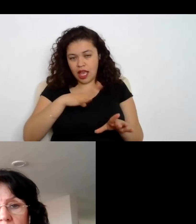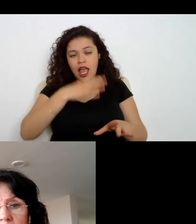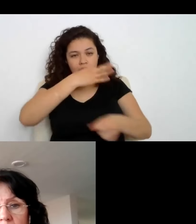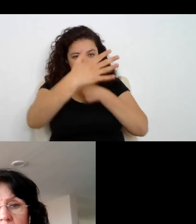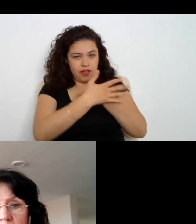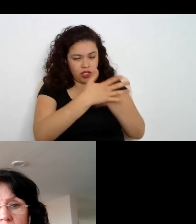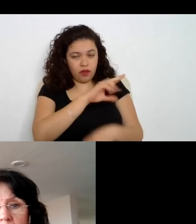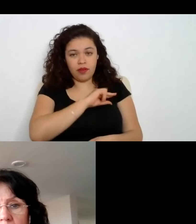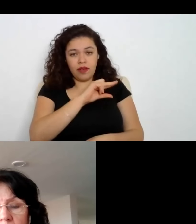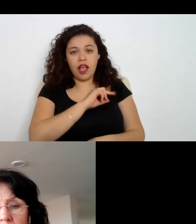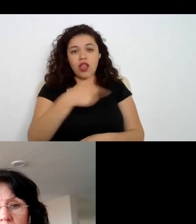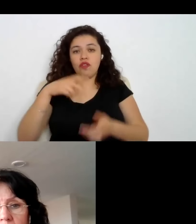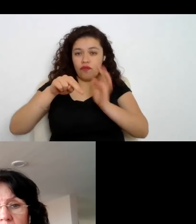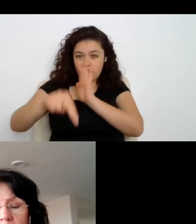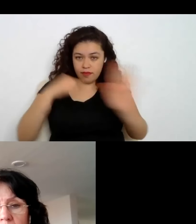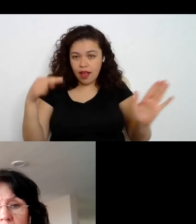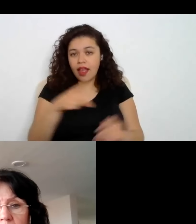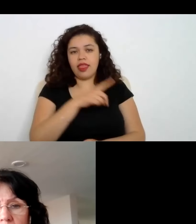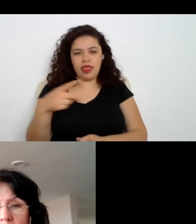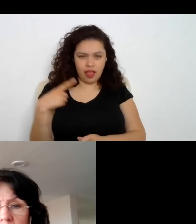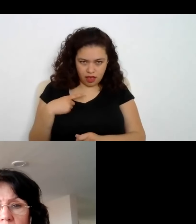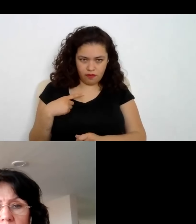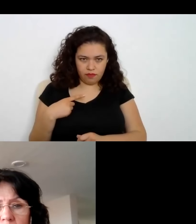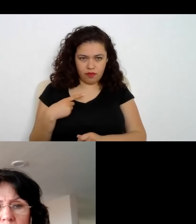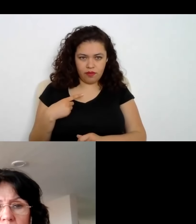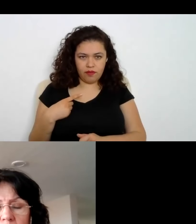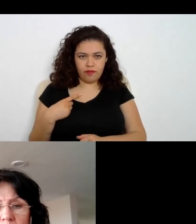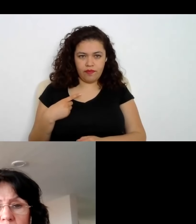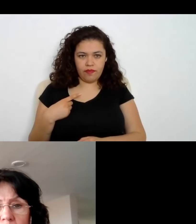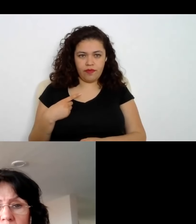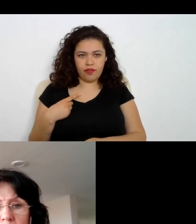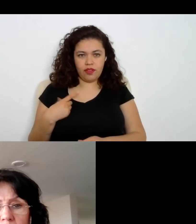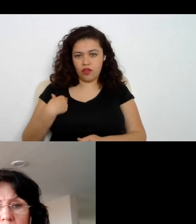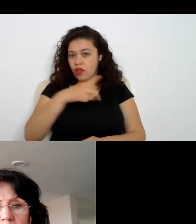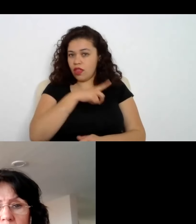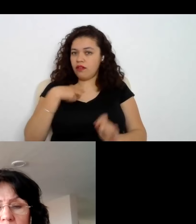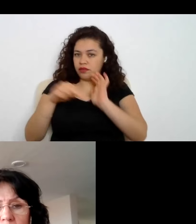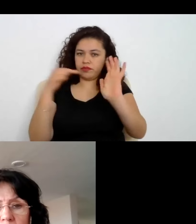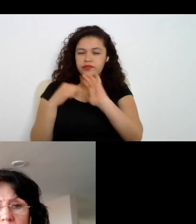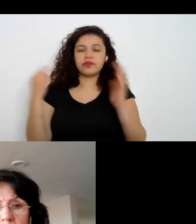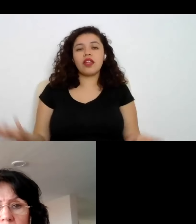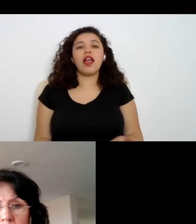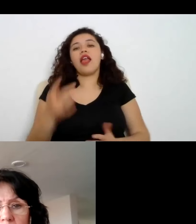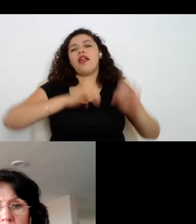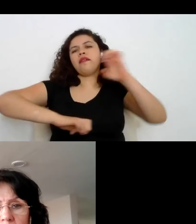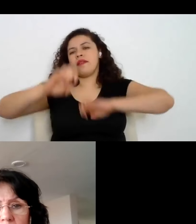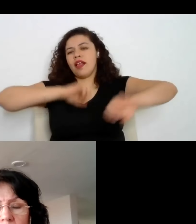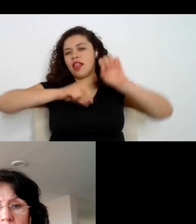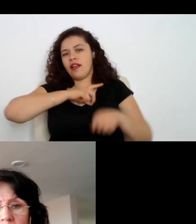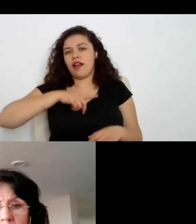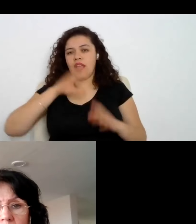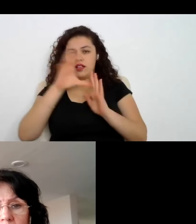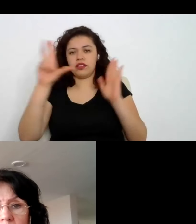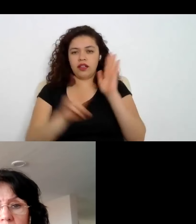en donde yo tengo que firmarlo puño y letra, ¿no? Entonces, las empresas, no deberían aceptar currículums